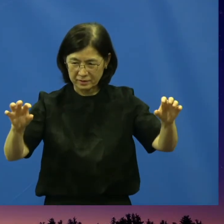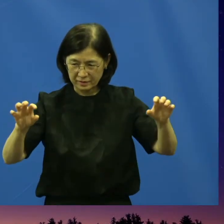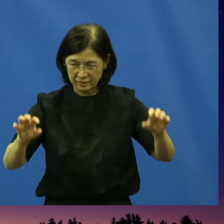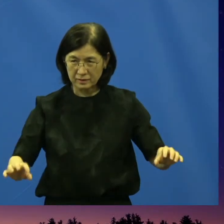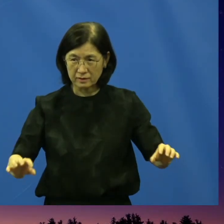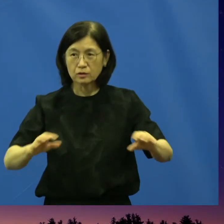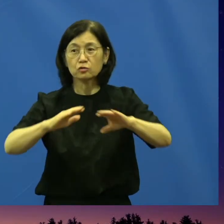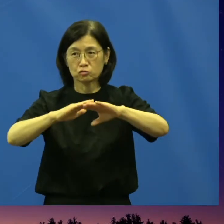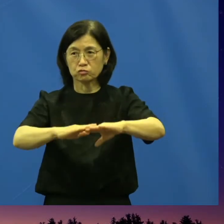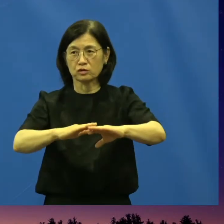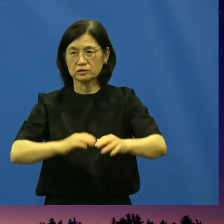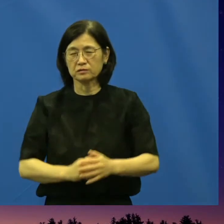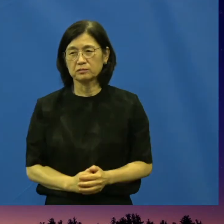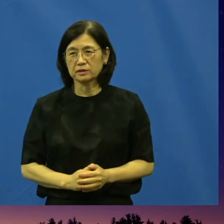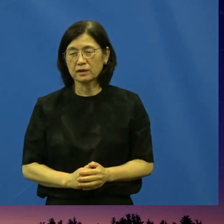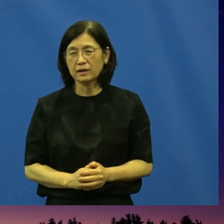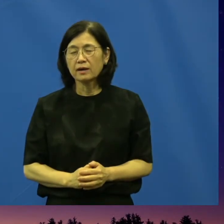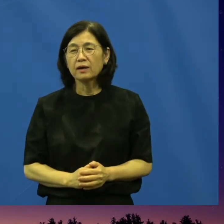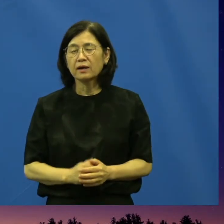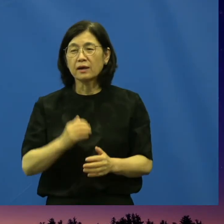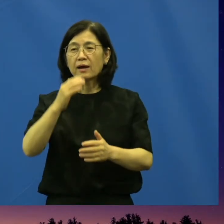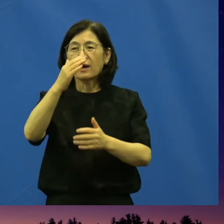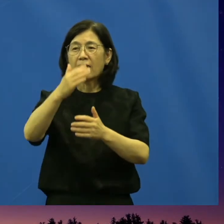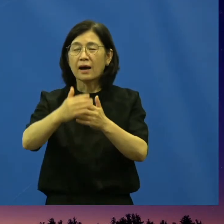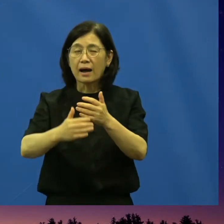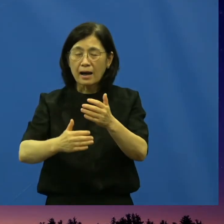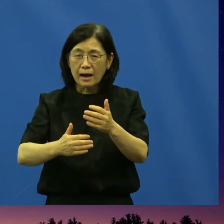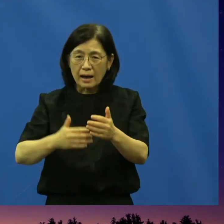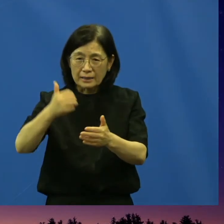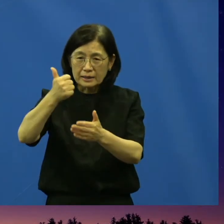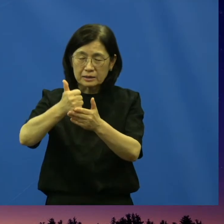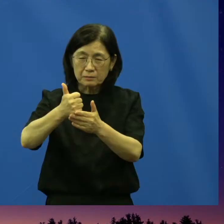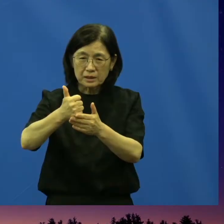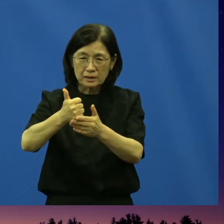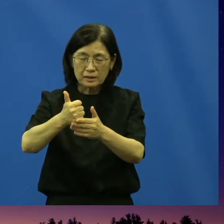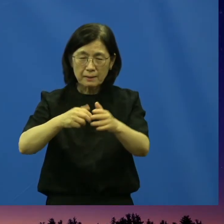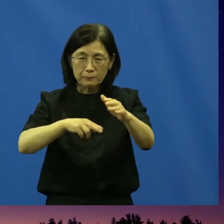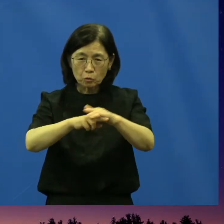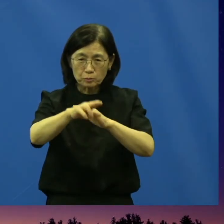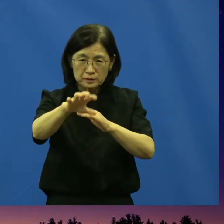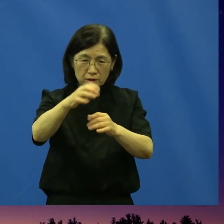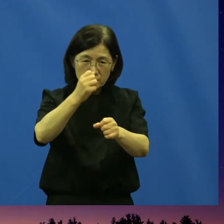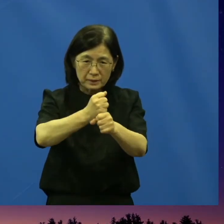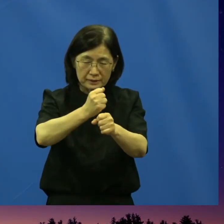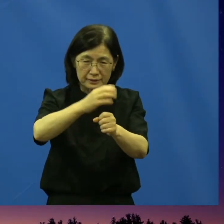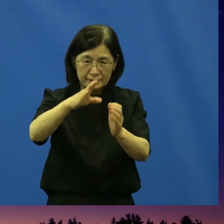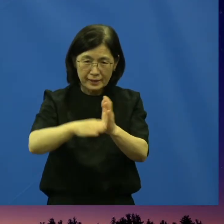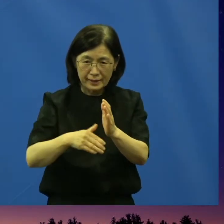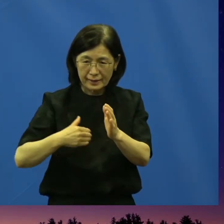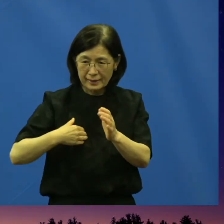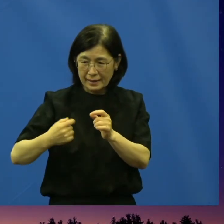배려죠. 어디에서든지 가까운 곳으로, 자기가 가까운 곳을 피할 수 있도록 한 것입니다. 이게